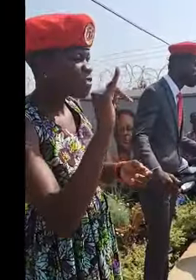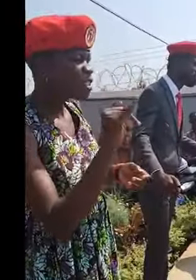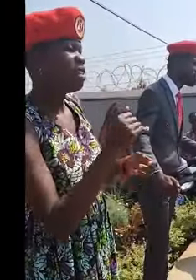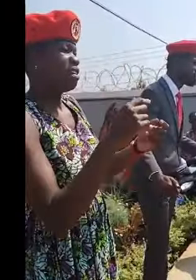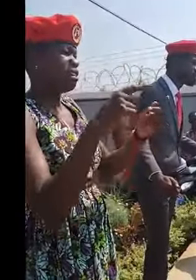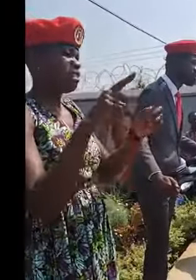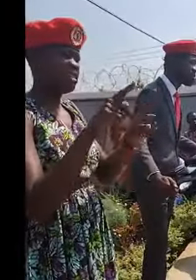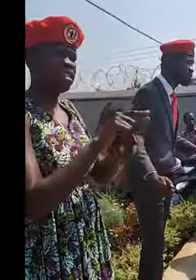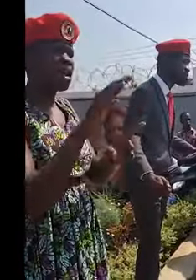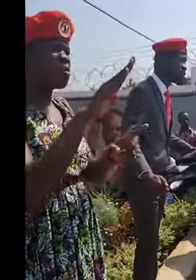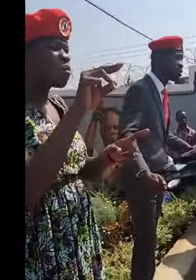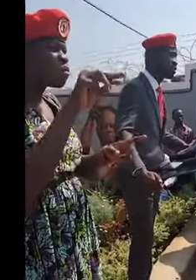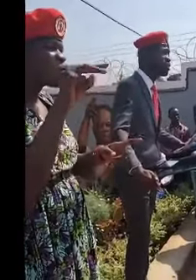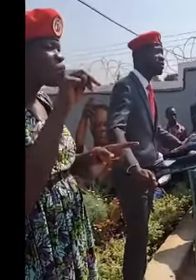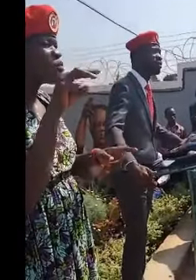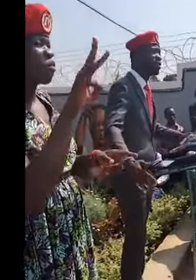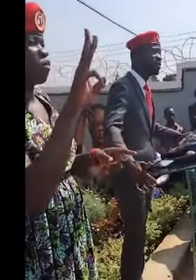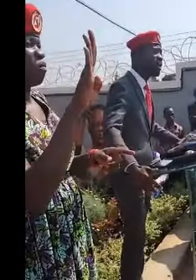Bashir